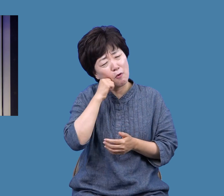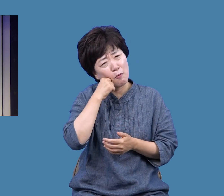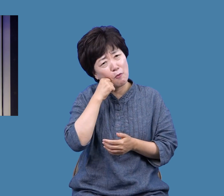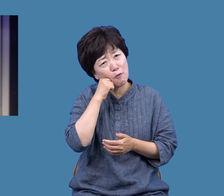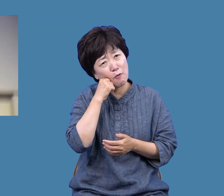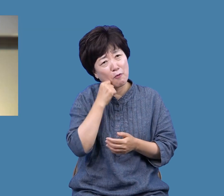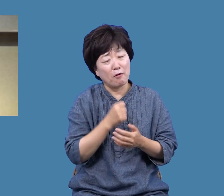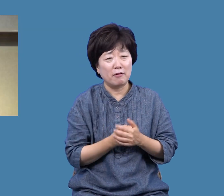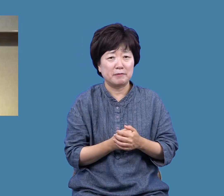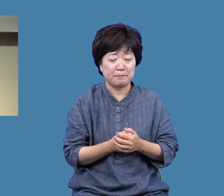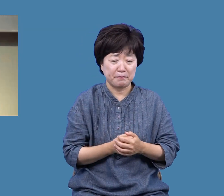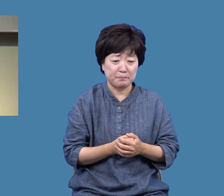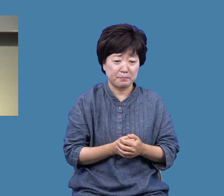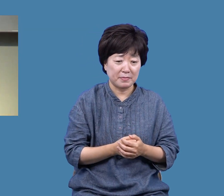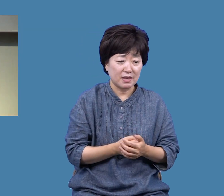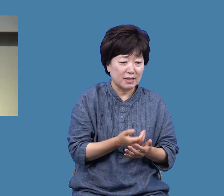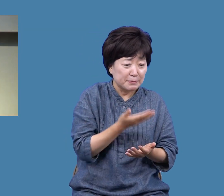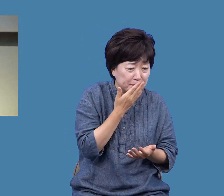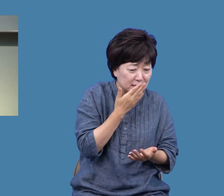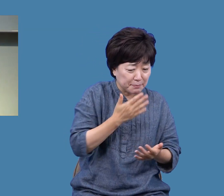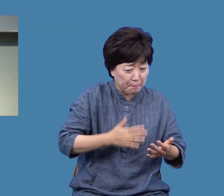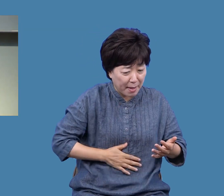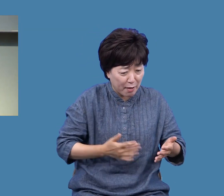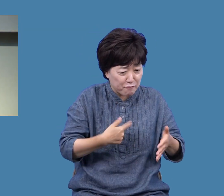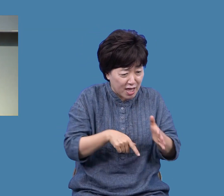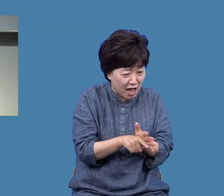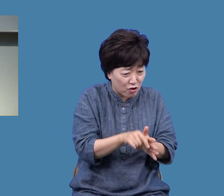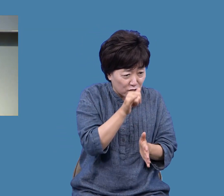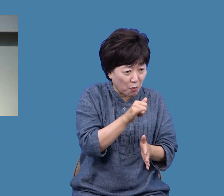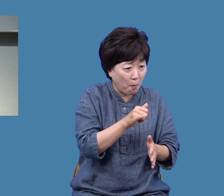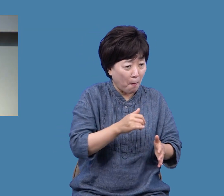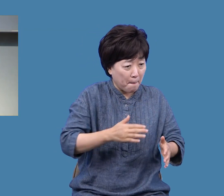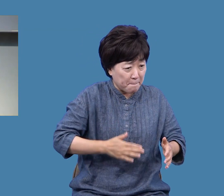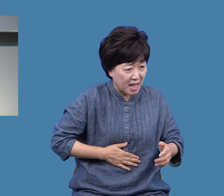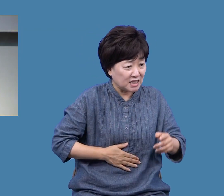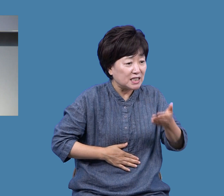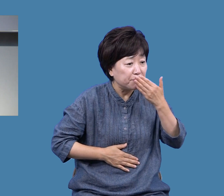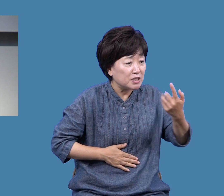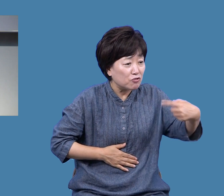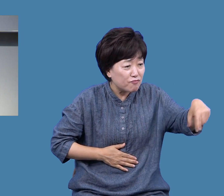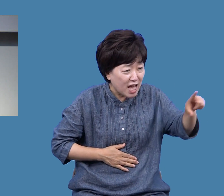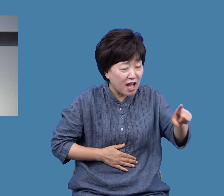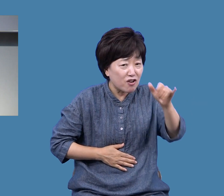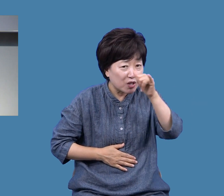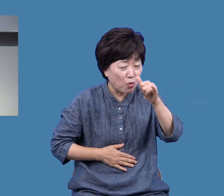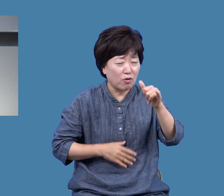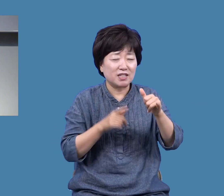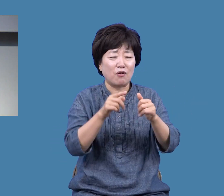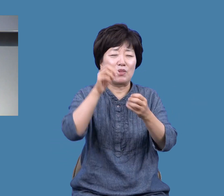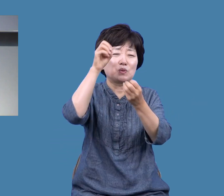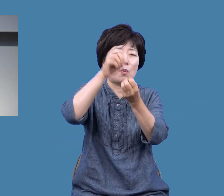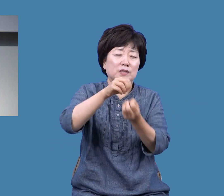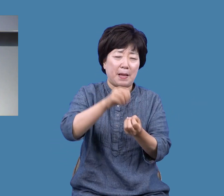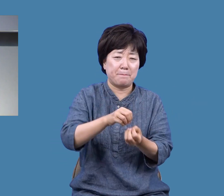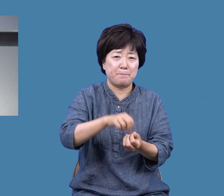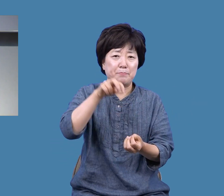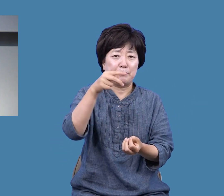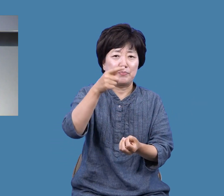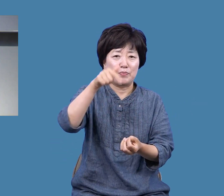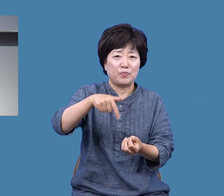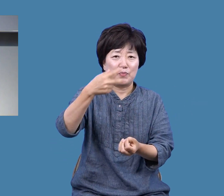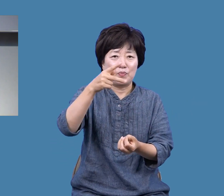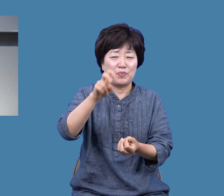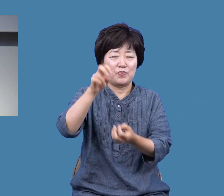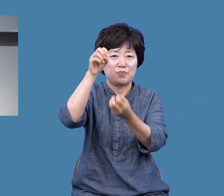배를 위하여 있고 배는 음식을 위하여 있으나 이 말은 당시에 통용되었던 속담입니다. 그래서 우리가 이런 표현들을 볼